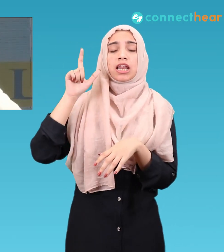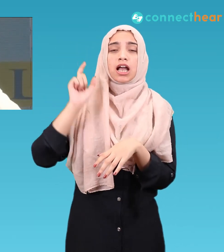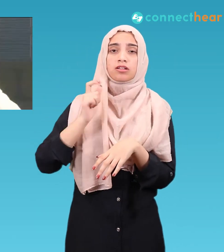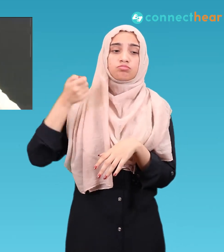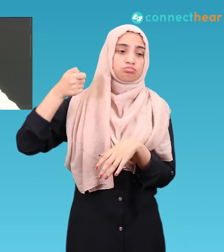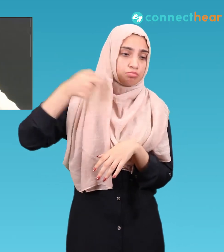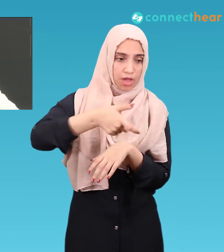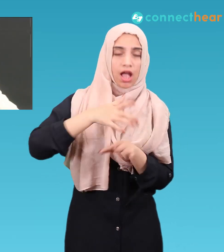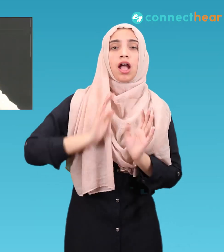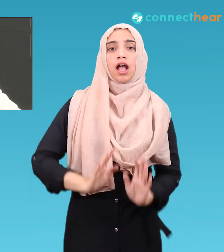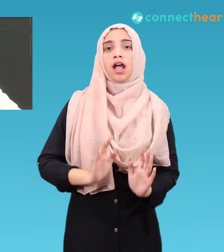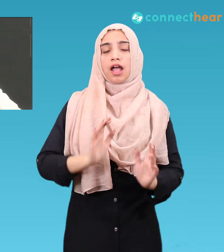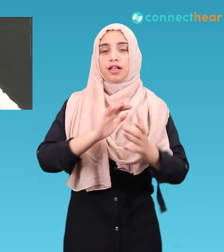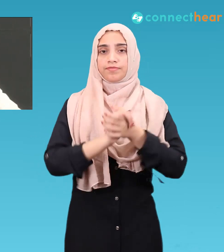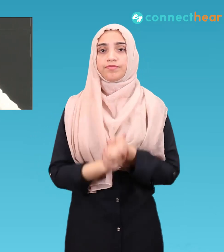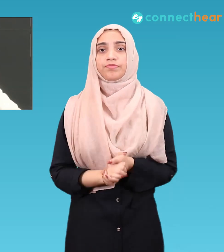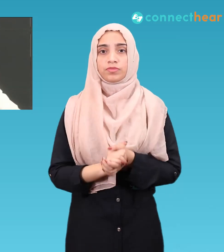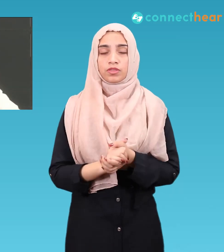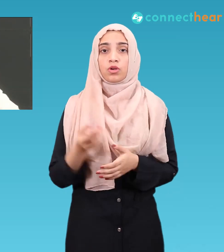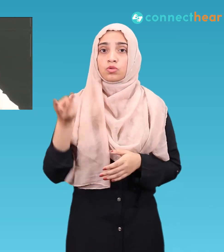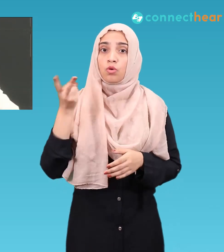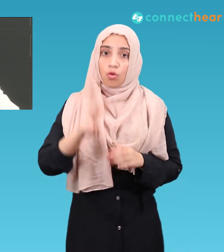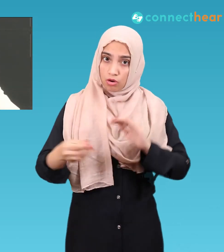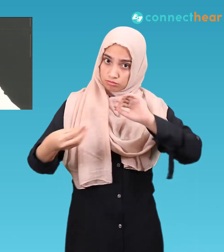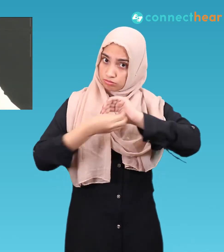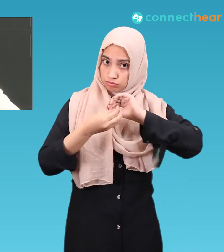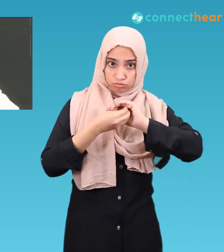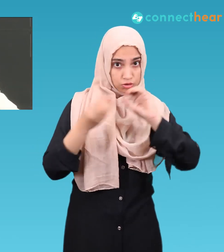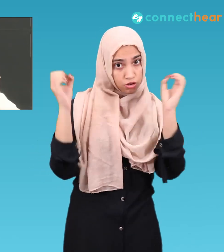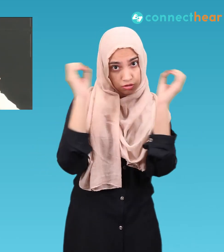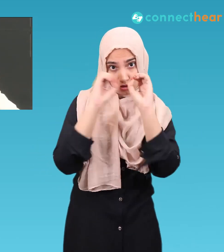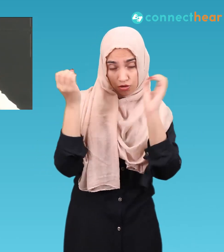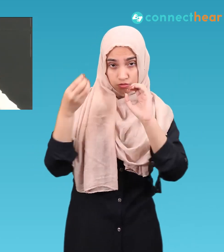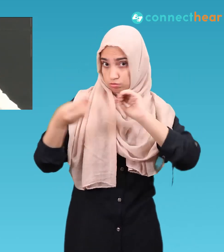لیا۔ ہم نے گورنمنٹ یہ انشور کرے گی کہ